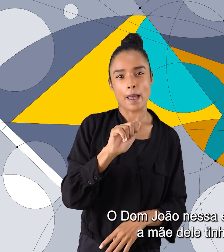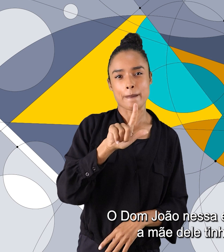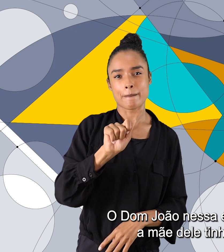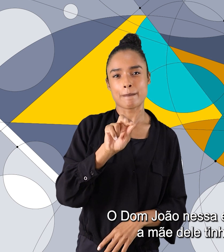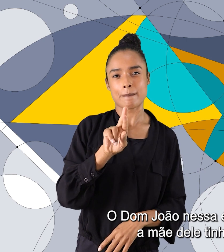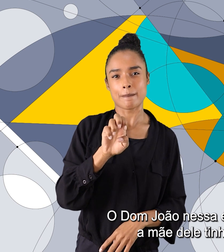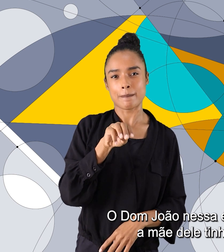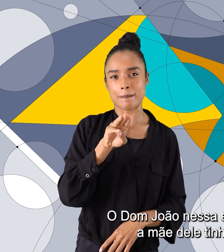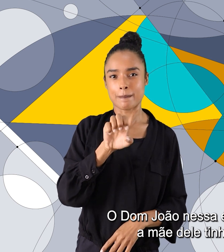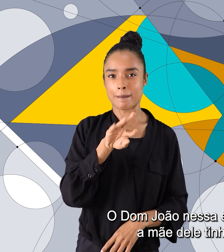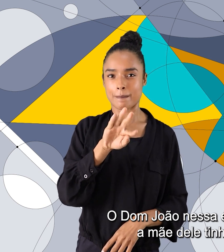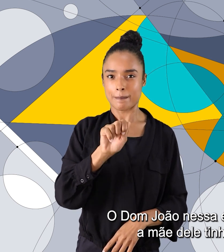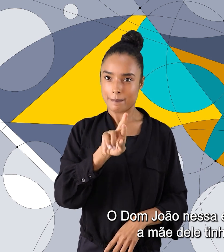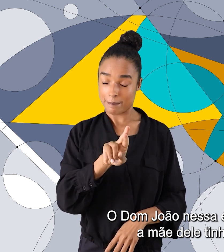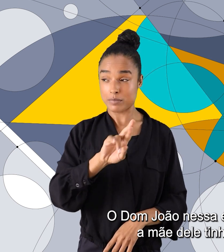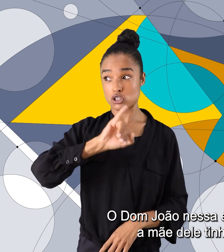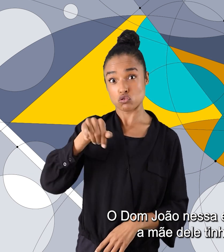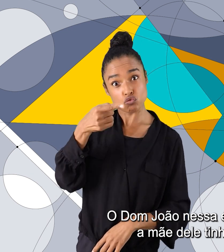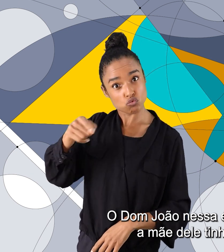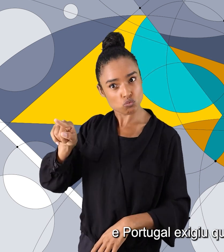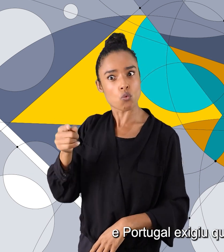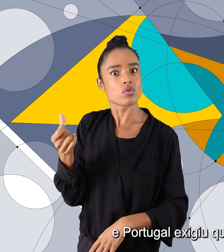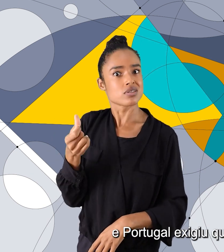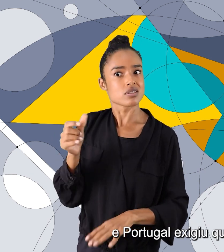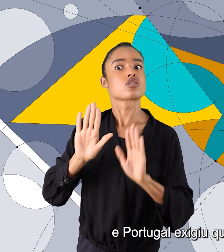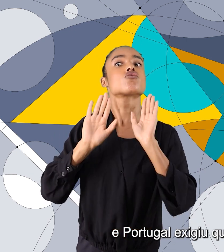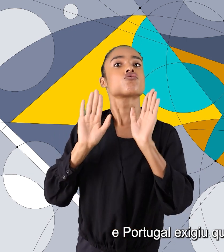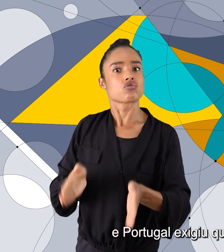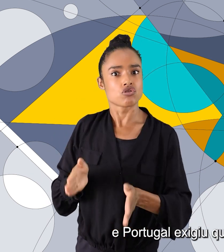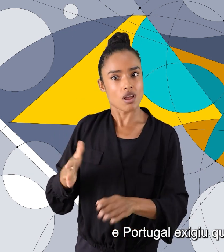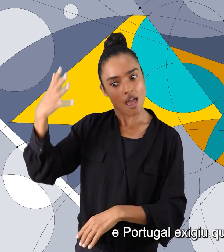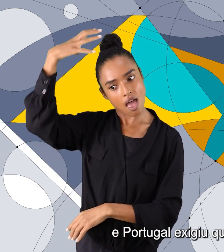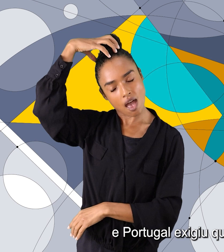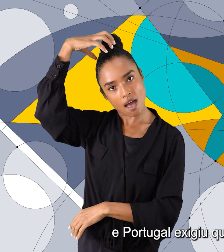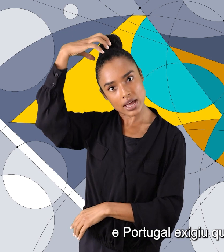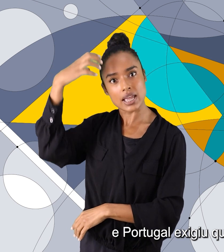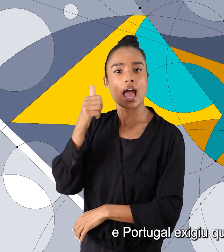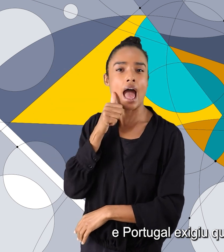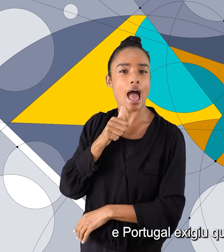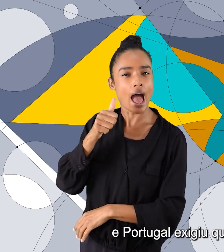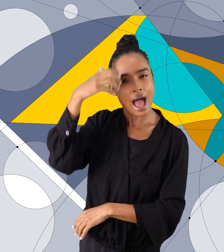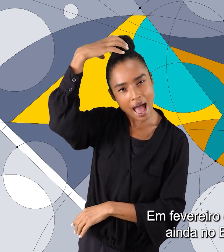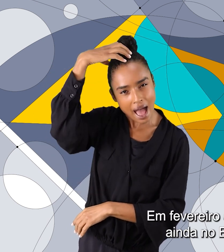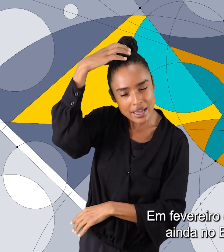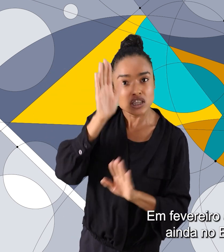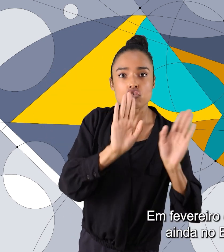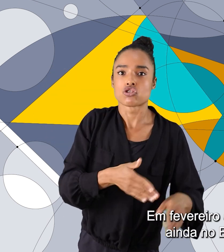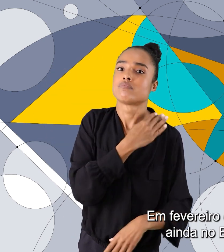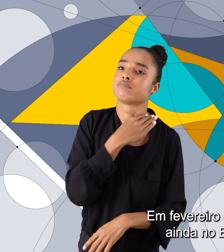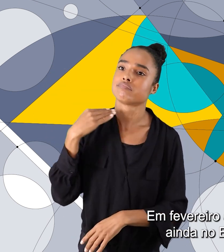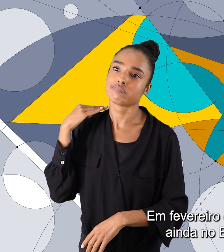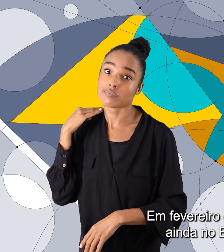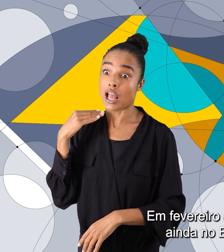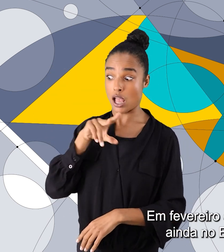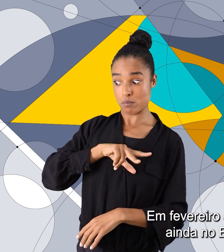João, nessa época, já era rei, a mãe dele tinha morrido, e Portugal exigiu que ele voltasse. Em fevereiro de